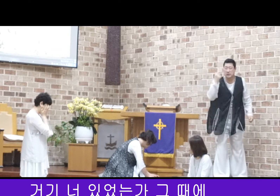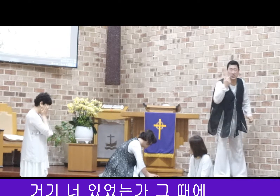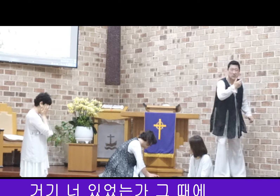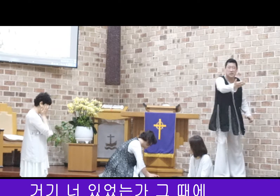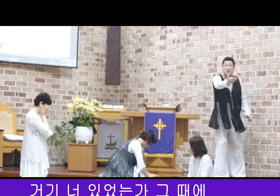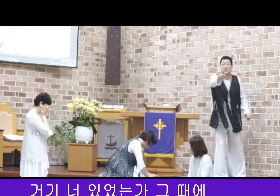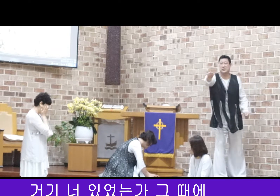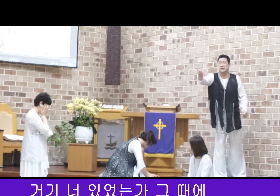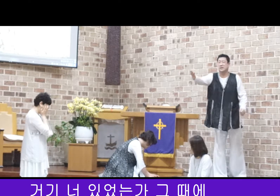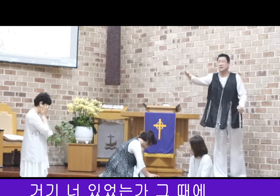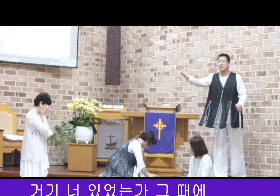있었는가